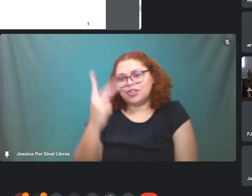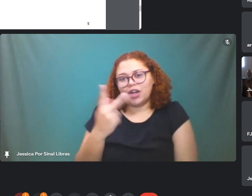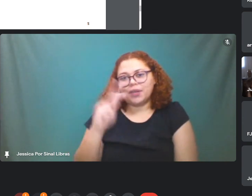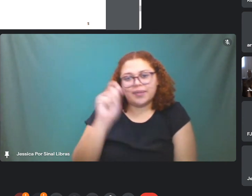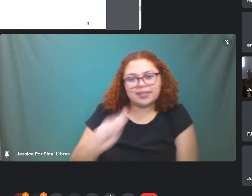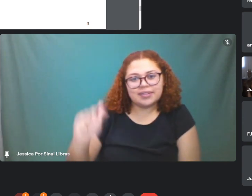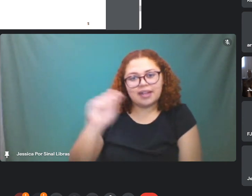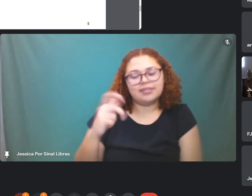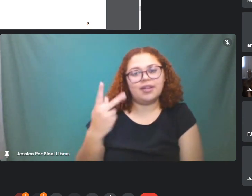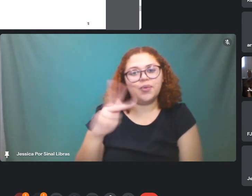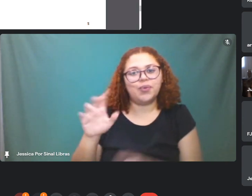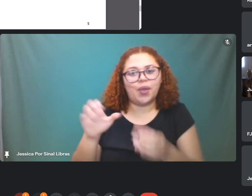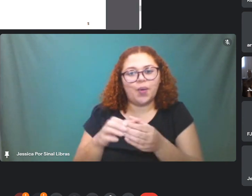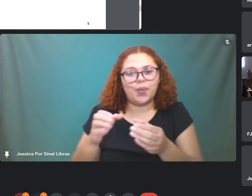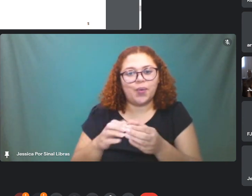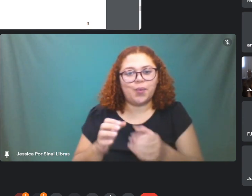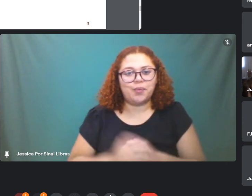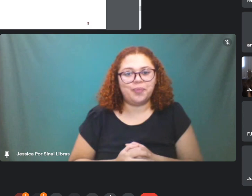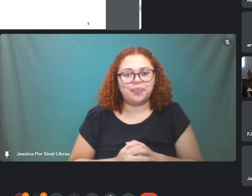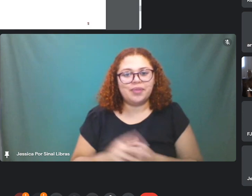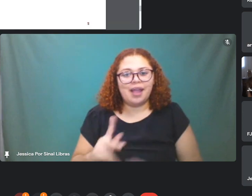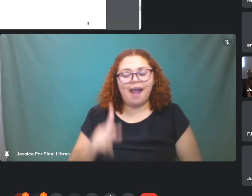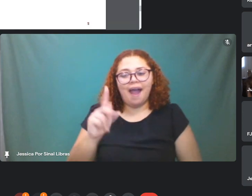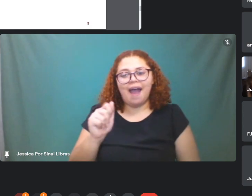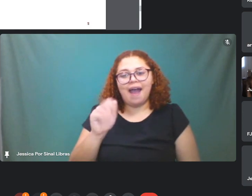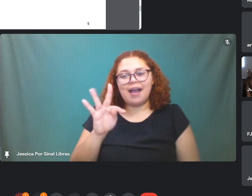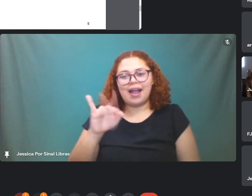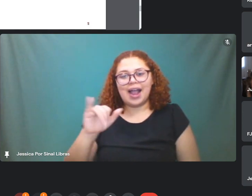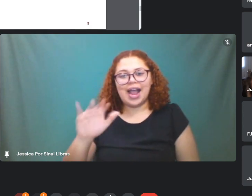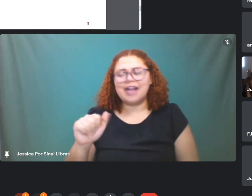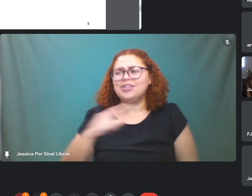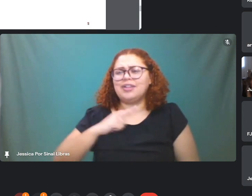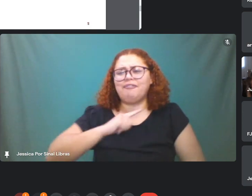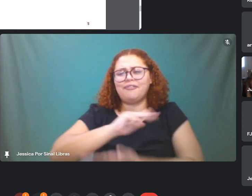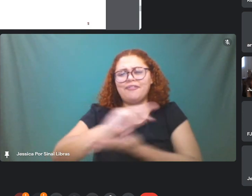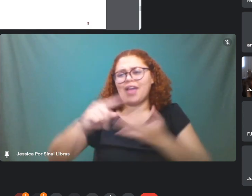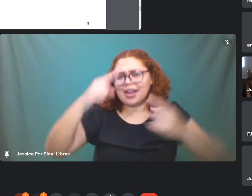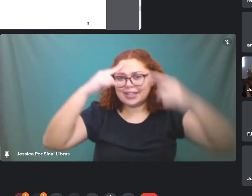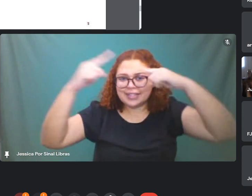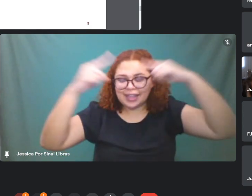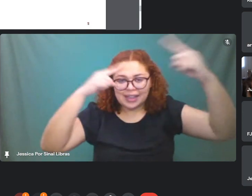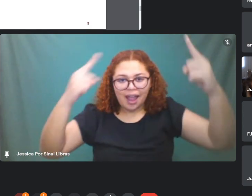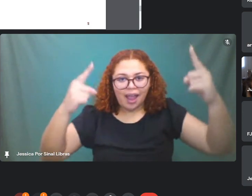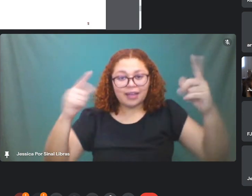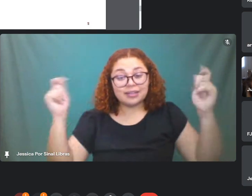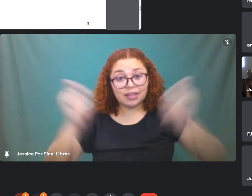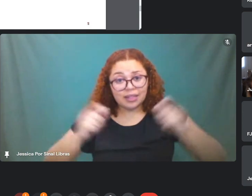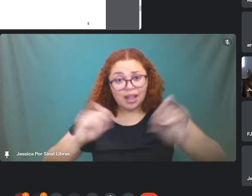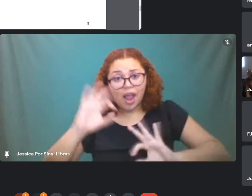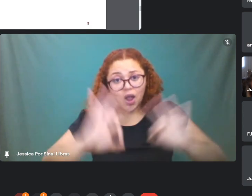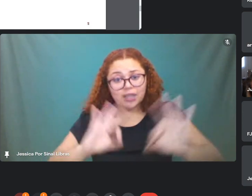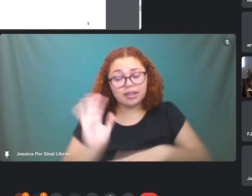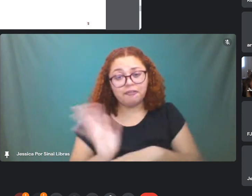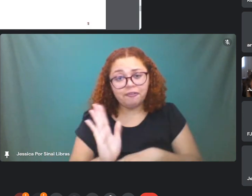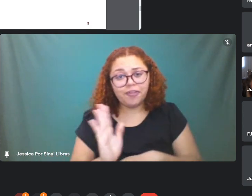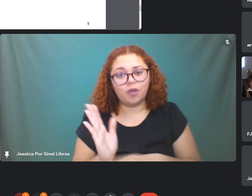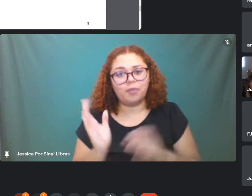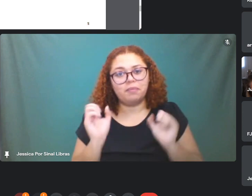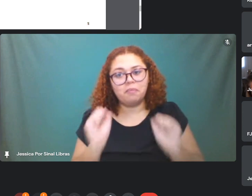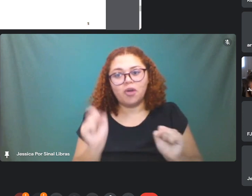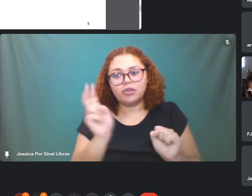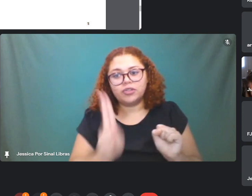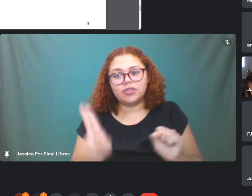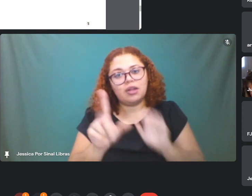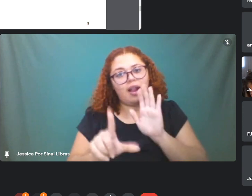que tem um monte de ideia que poderia ser transformada em filme, poder fazer isso na Paulo Gustavo, certo? A